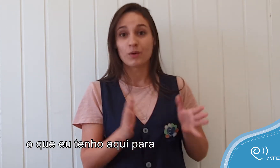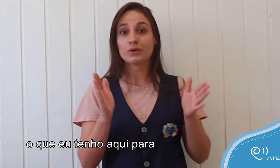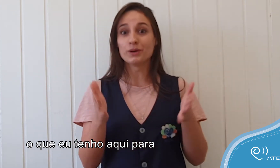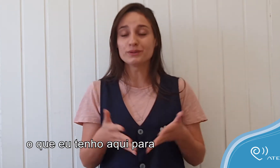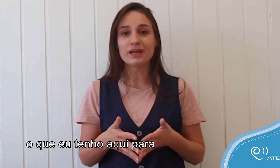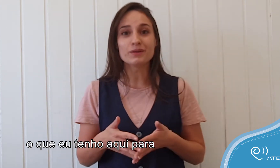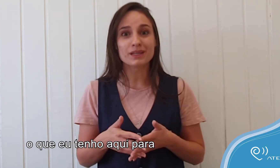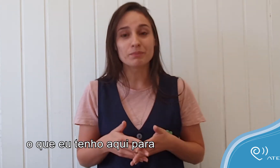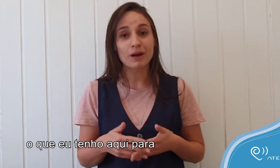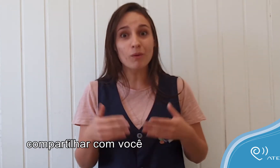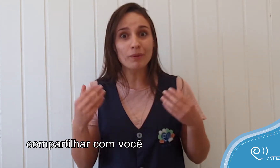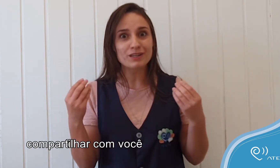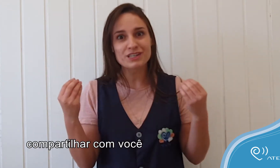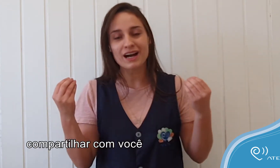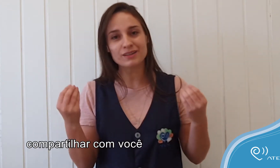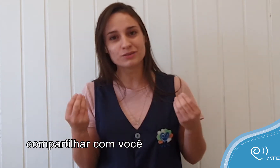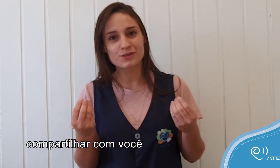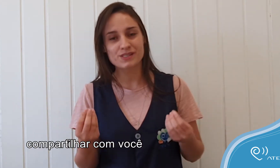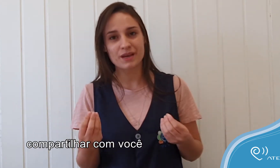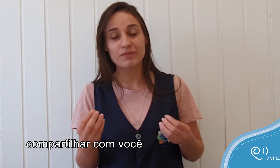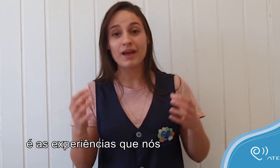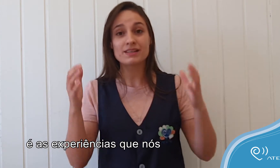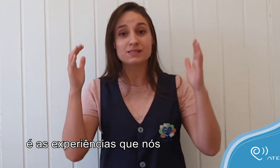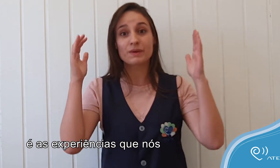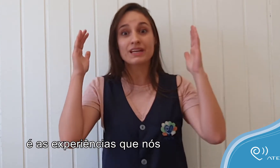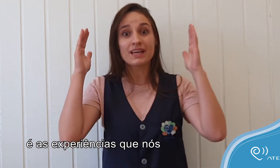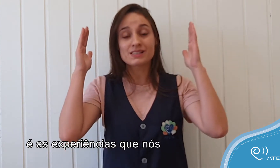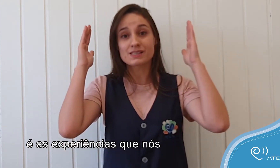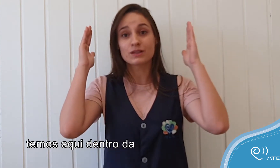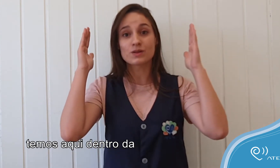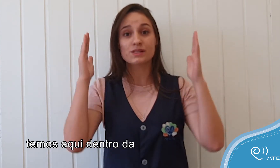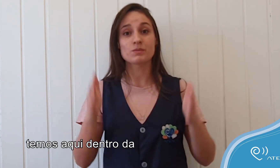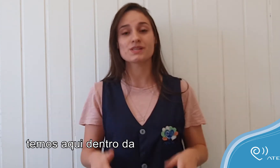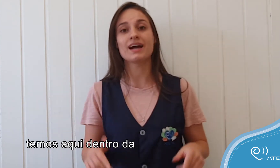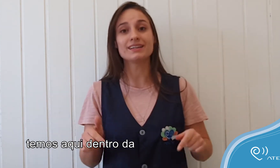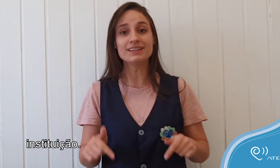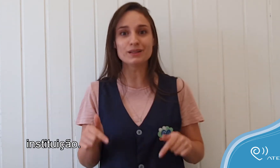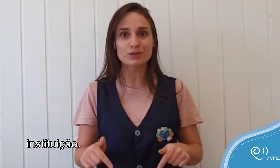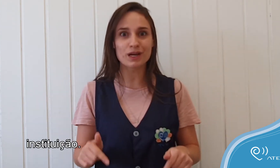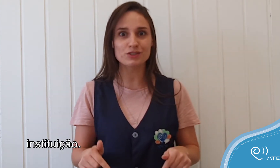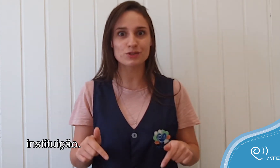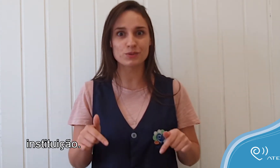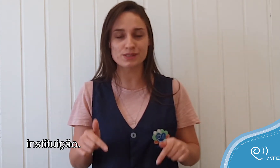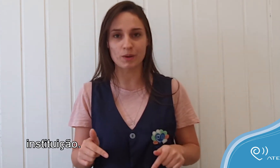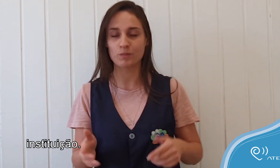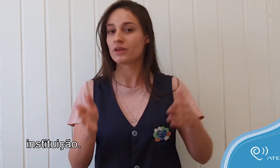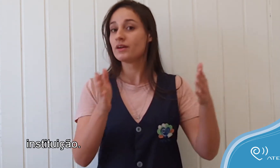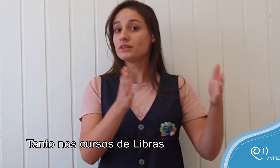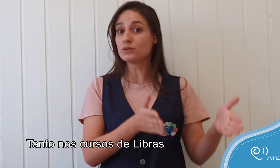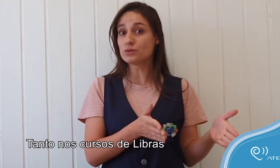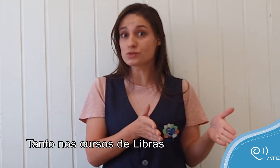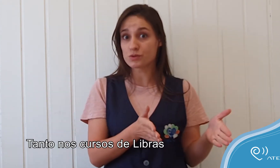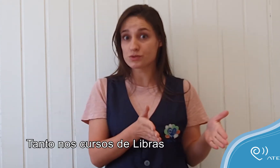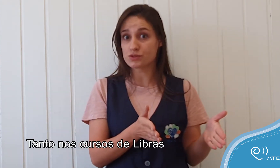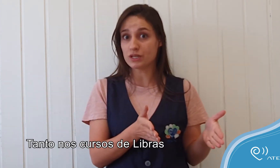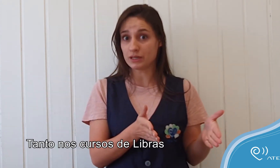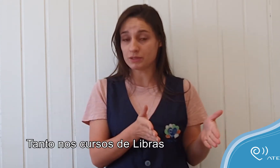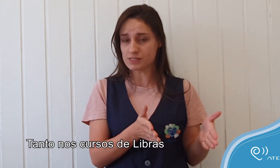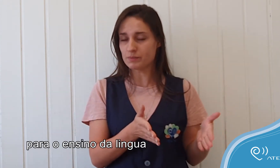que eu tenho aqui para compartilhar com você é as experiências que nós temos aqui dentro da instituição, tanto nos cursos de Libras para o